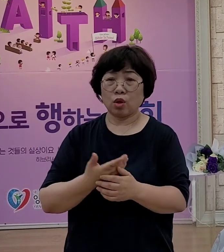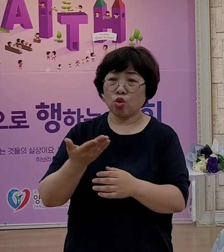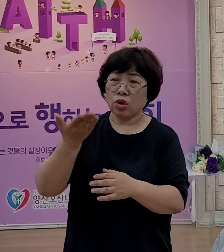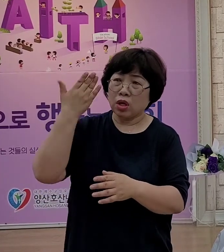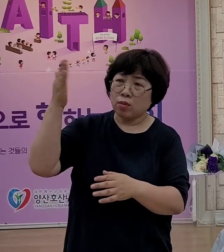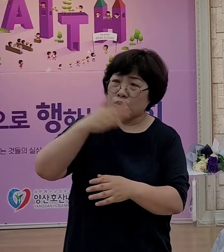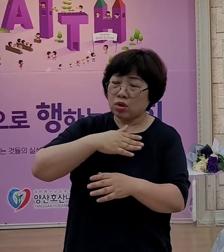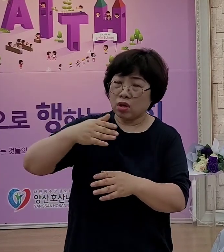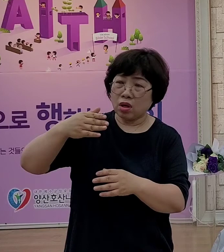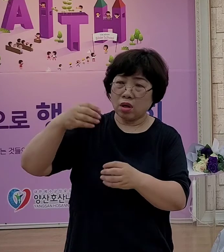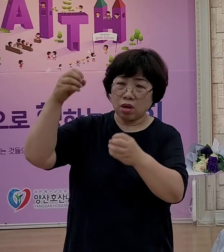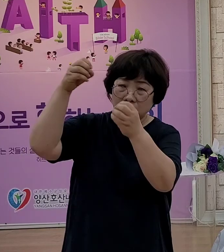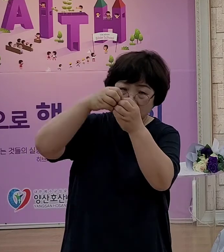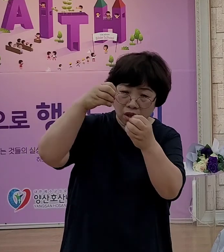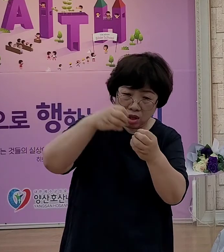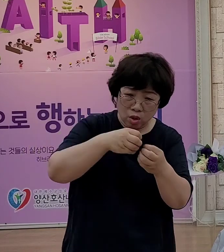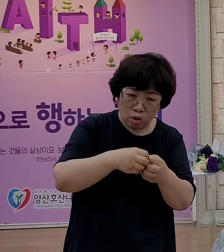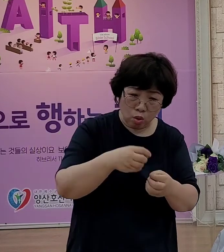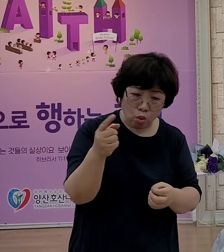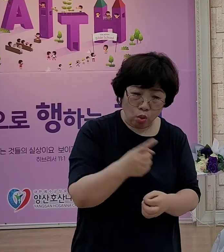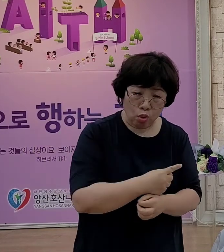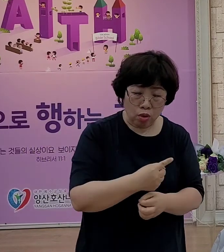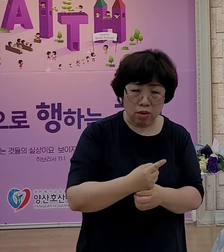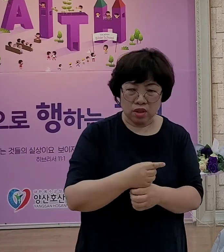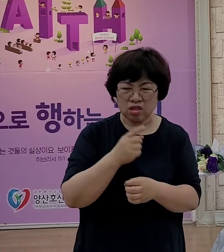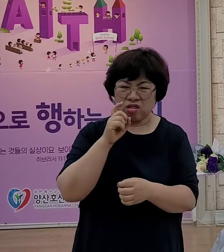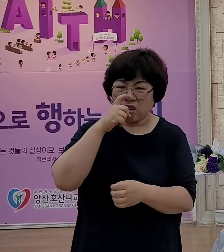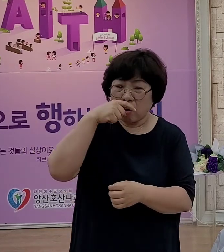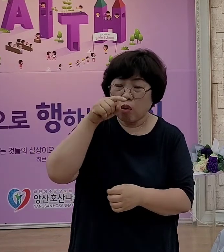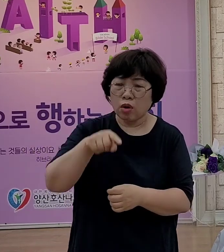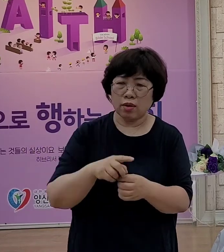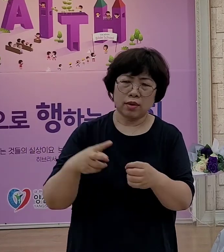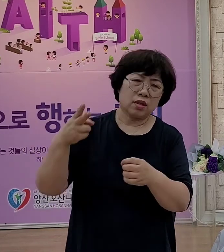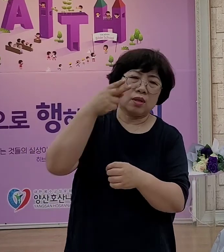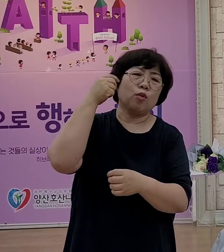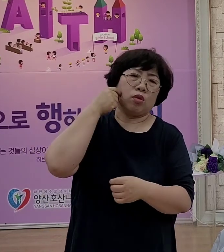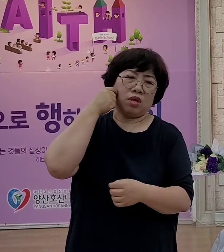윗대에서 흘러오는 그 더러운